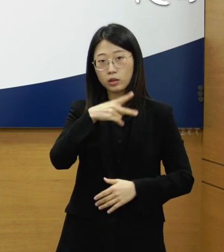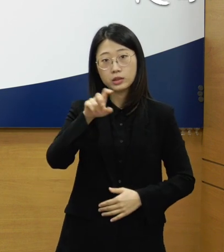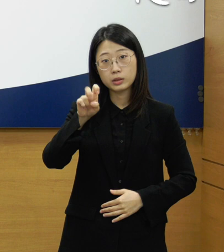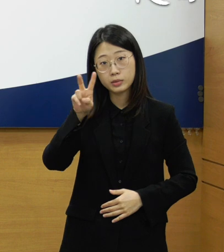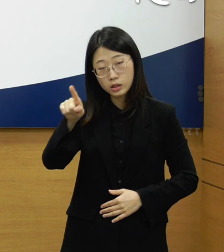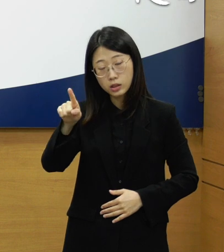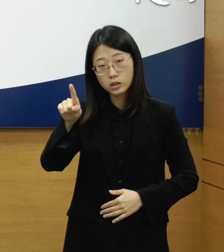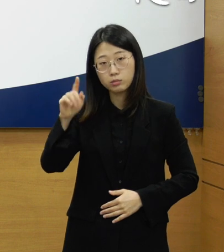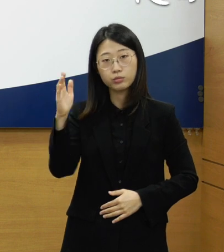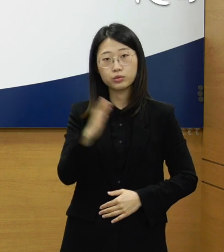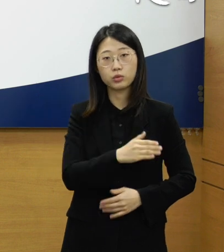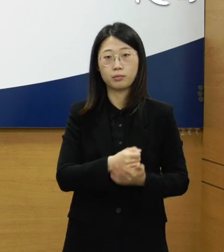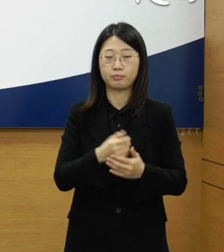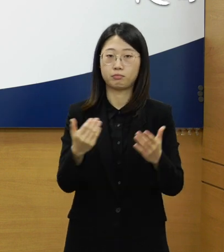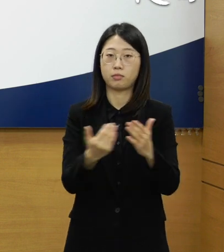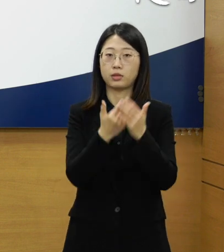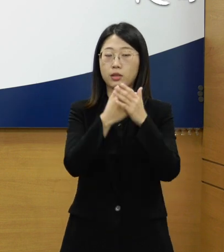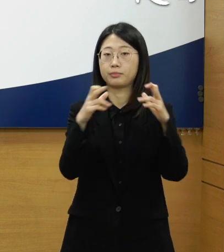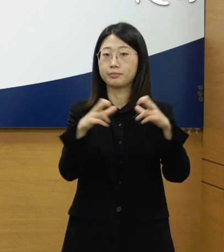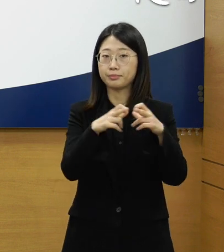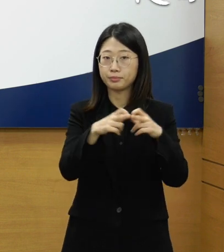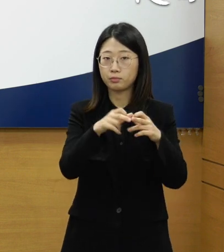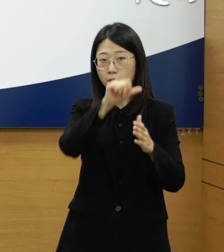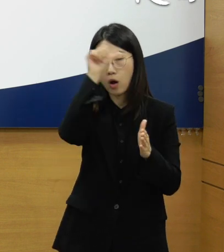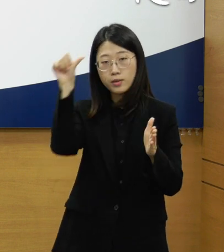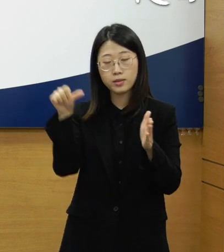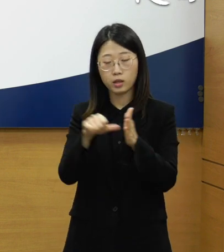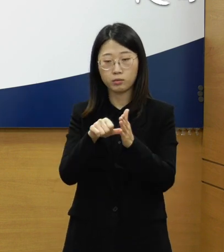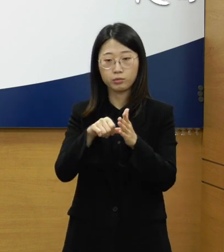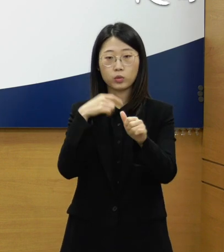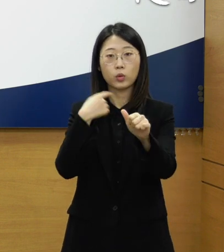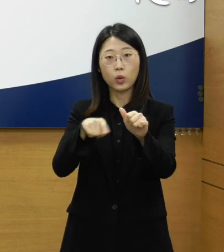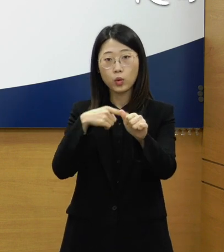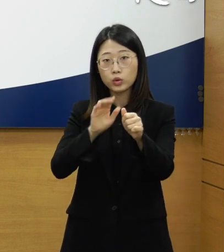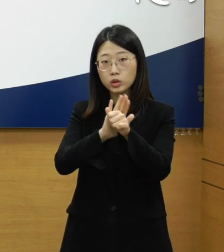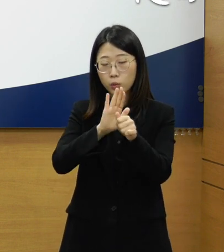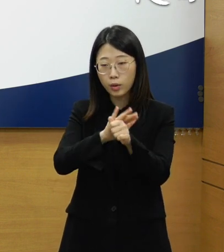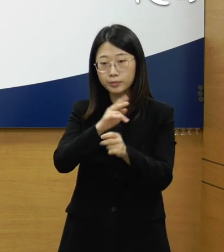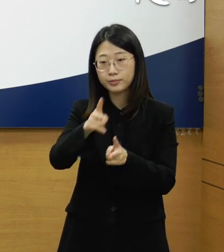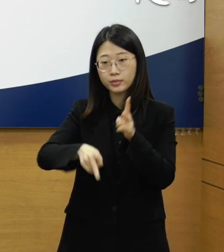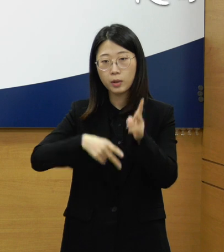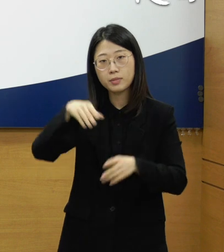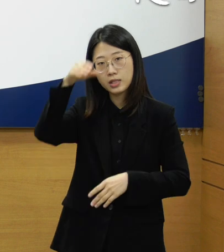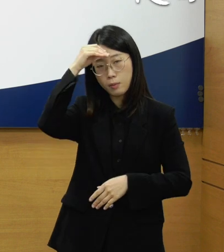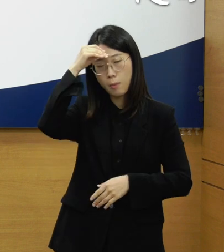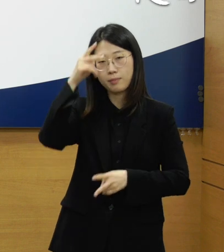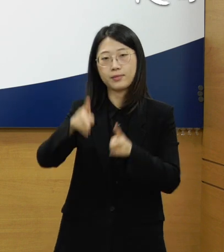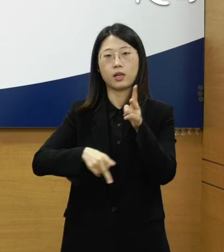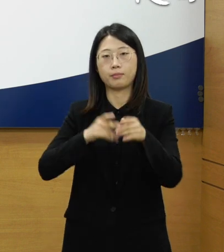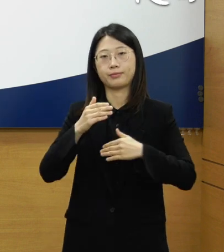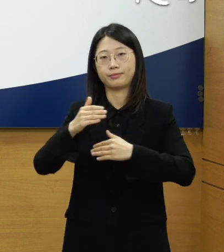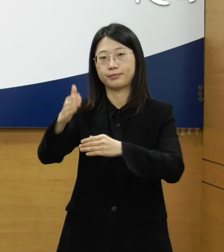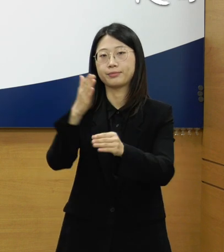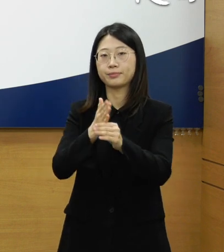2021년도부터 발달장애인 평생교육 지원사업을 시범적으로 시행해